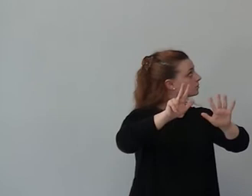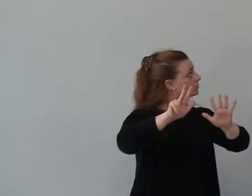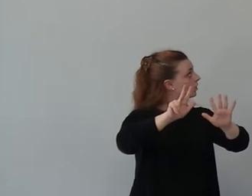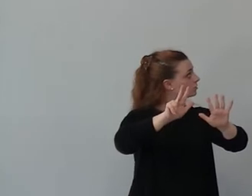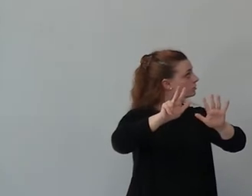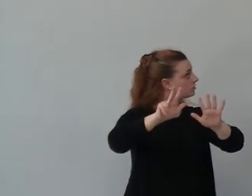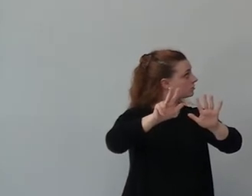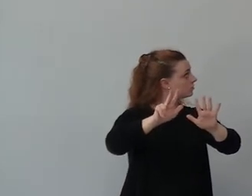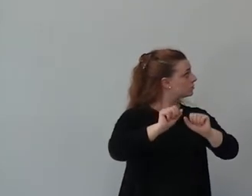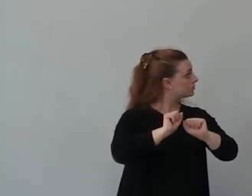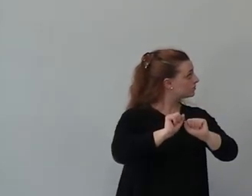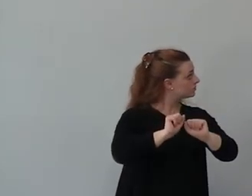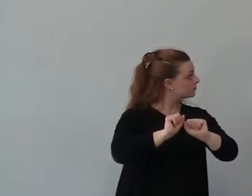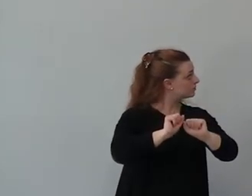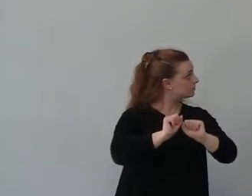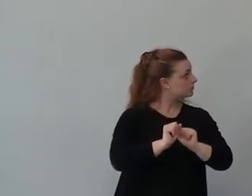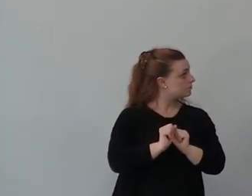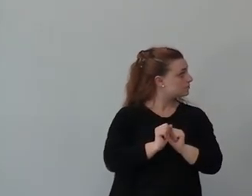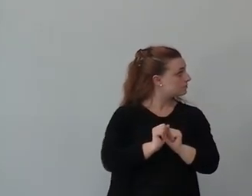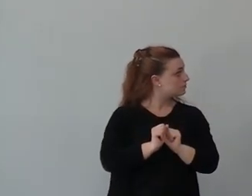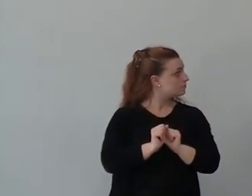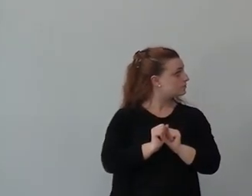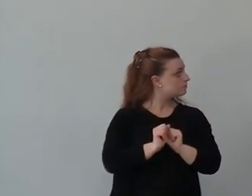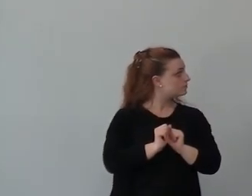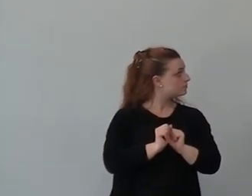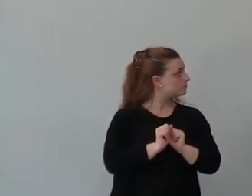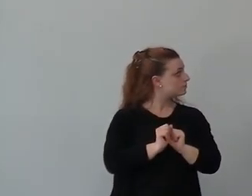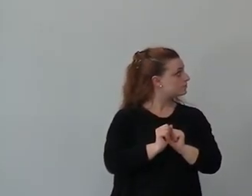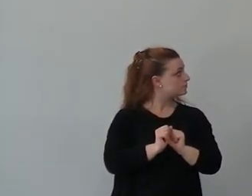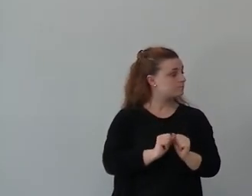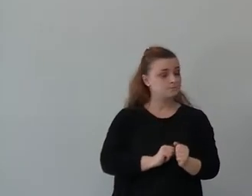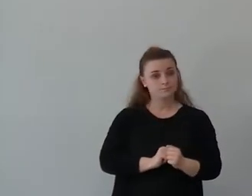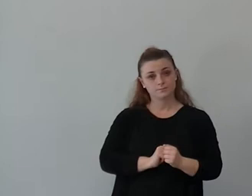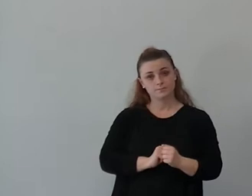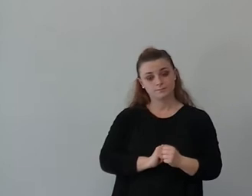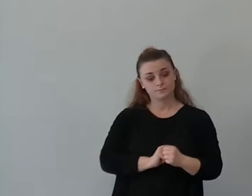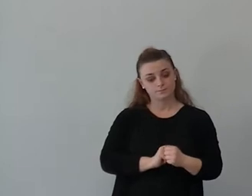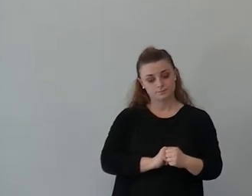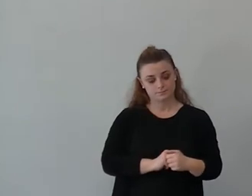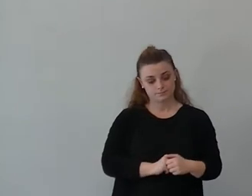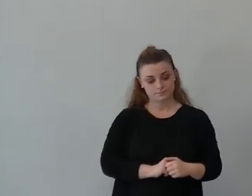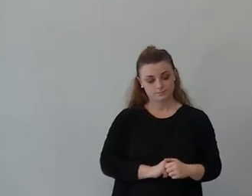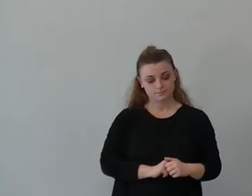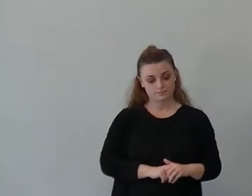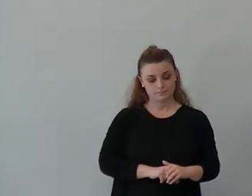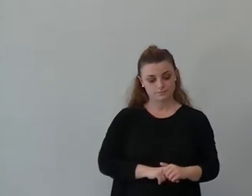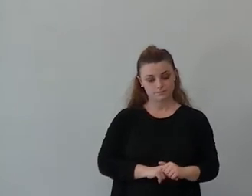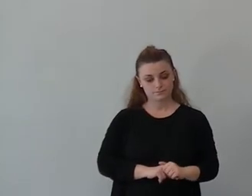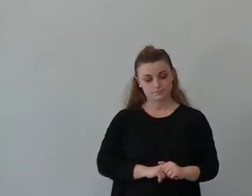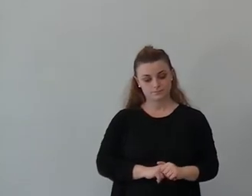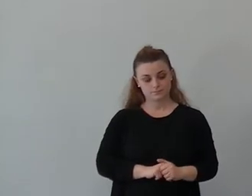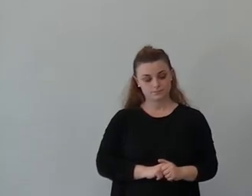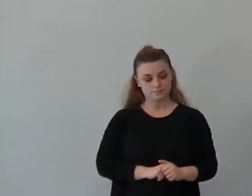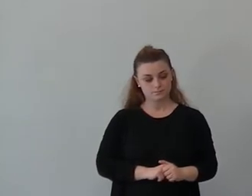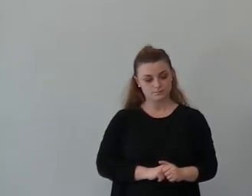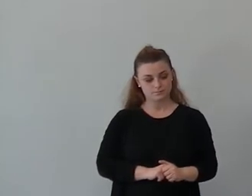salvati, mediante la fede, e ciò non viene da voi, è il dono di Dio. Non è in virtù di opere